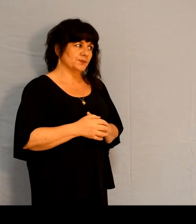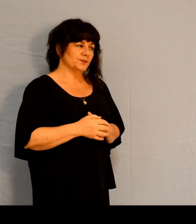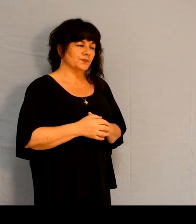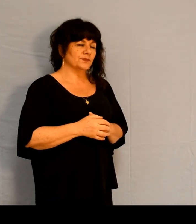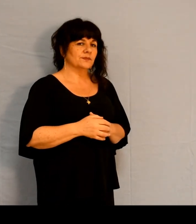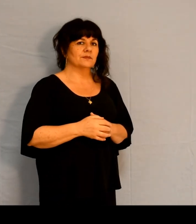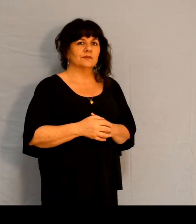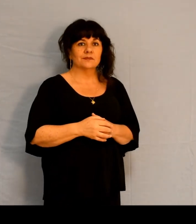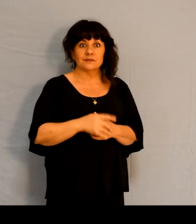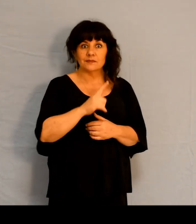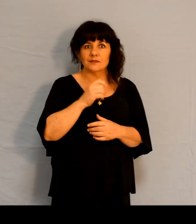Abraham répondit :